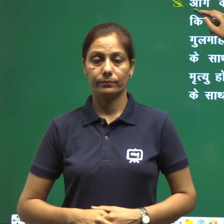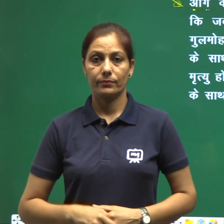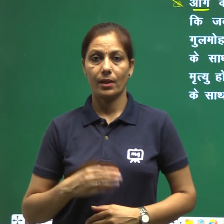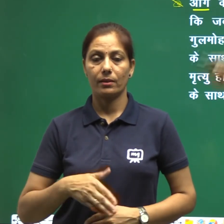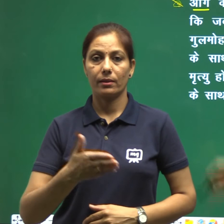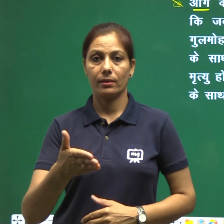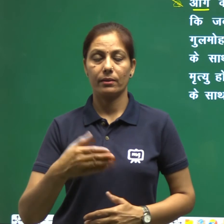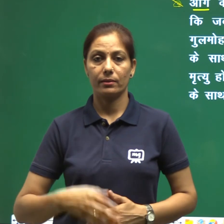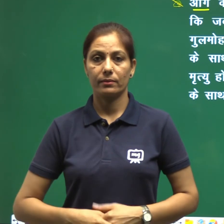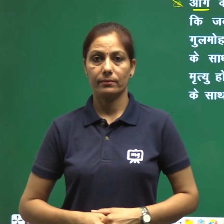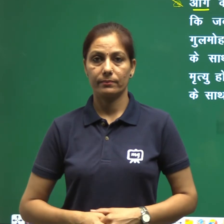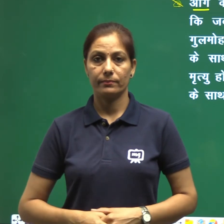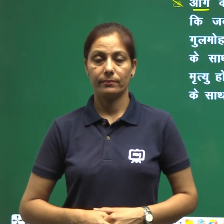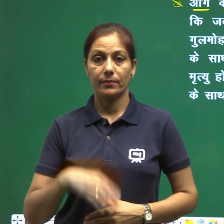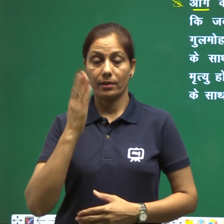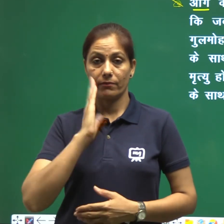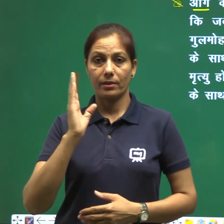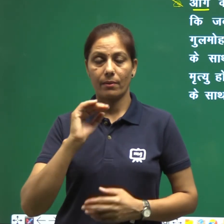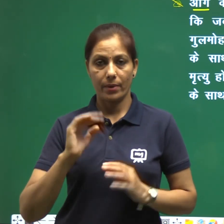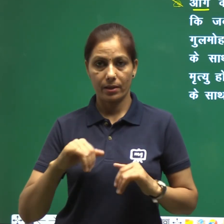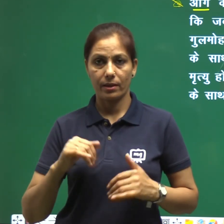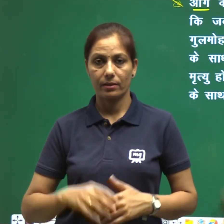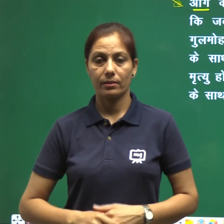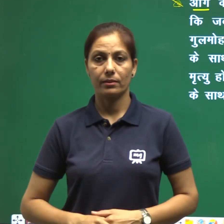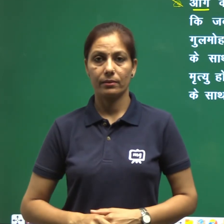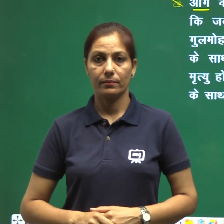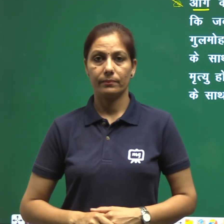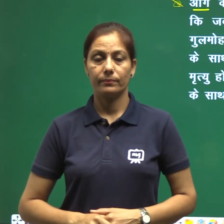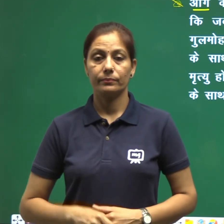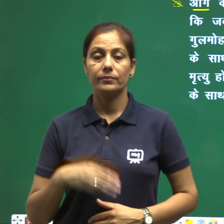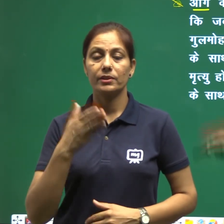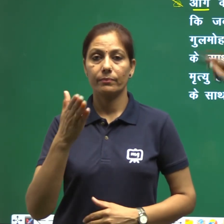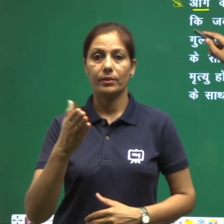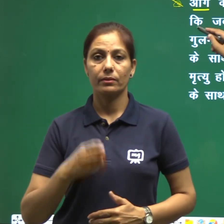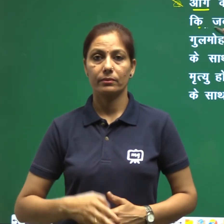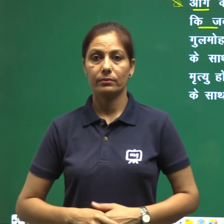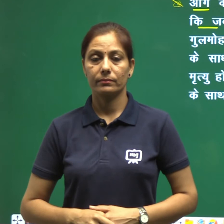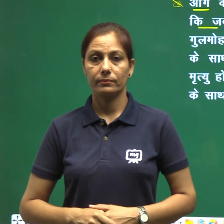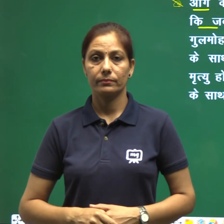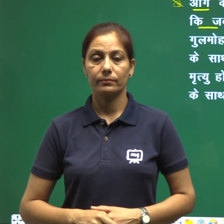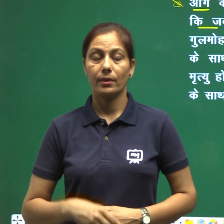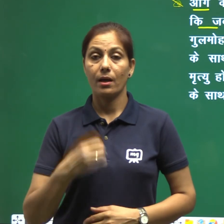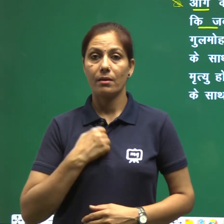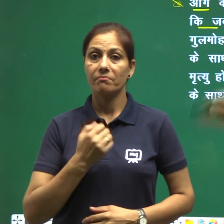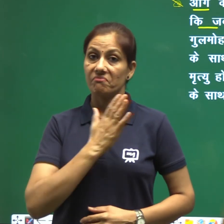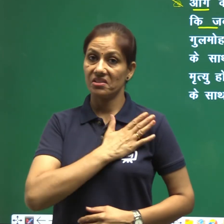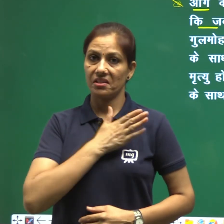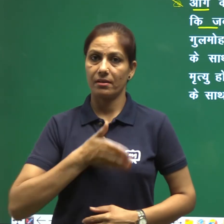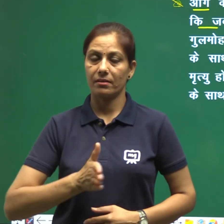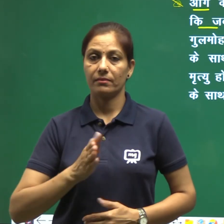आगे कवि का मानना है कि जब तक हम जिएं